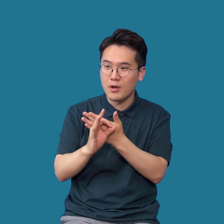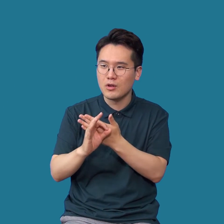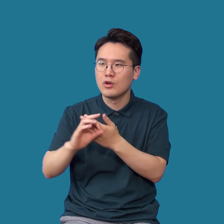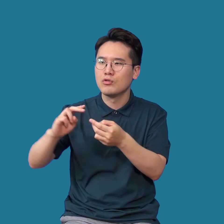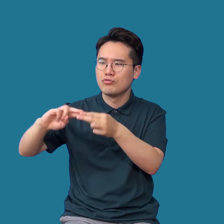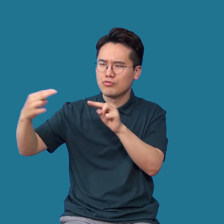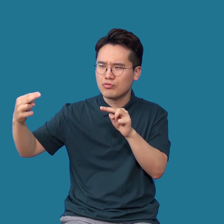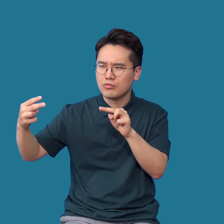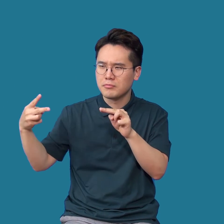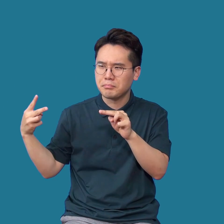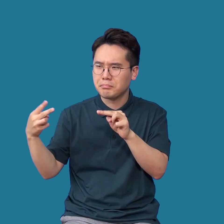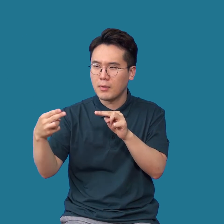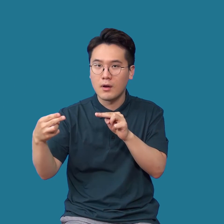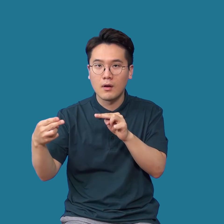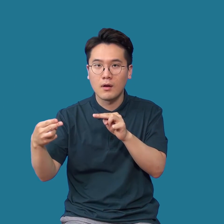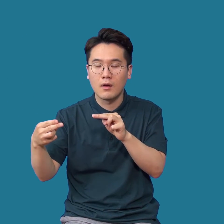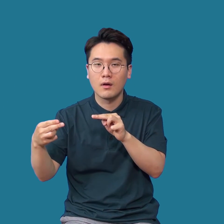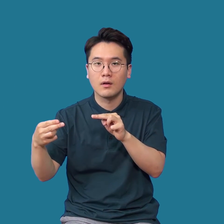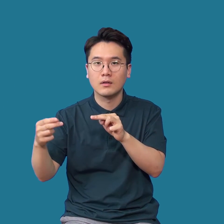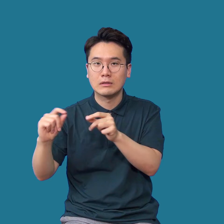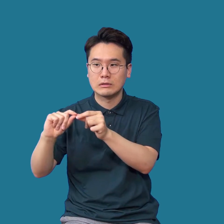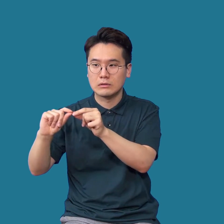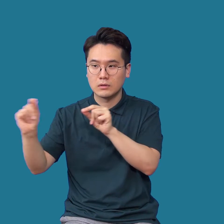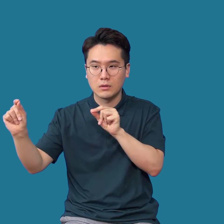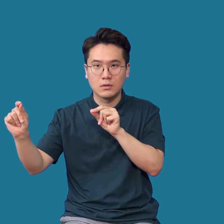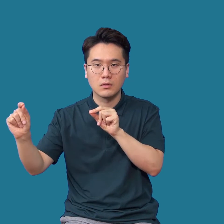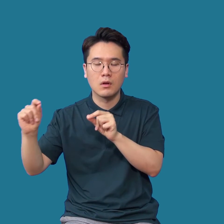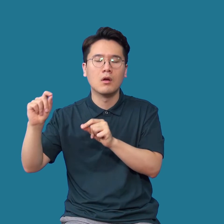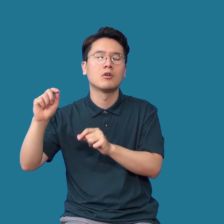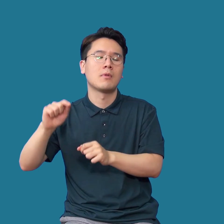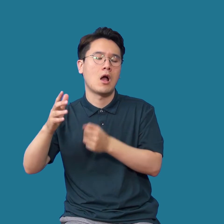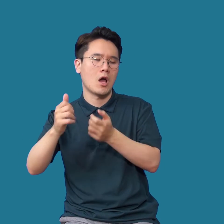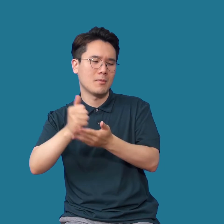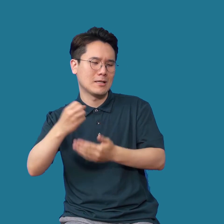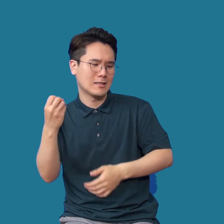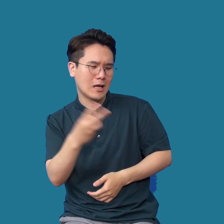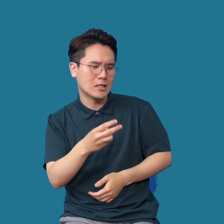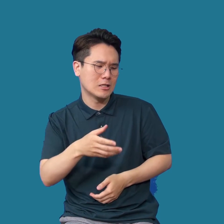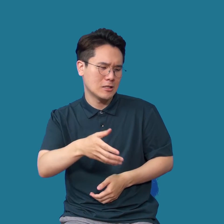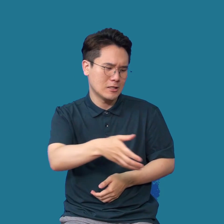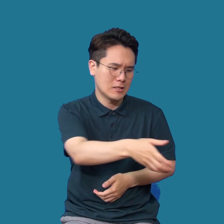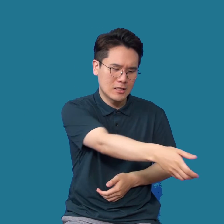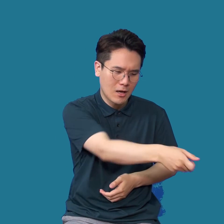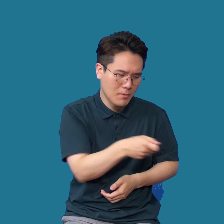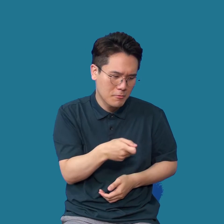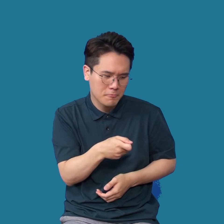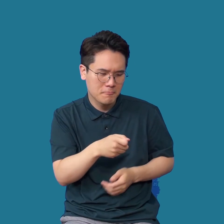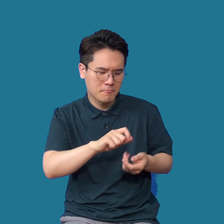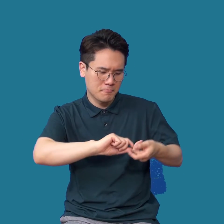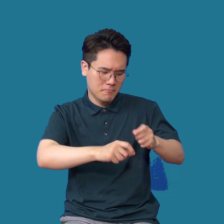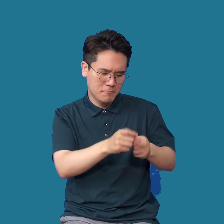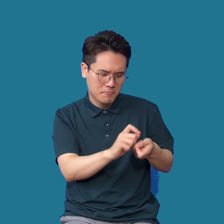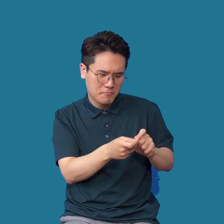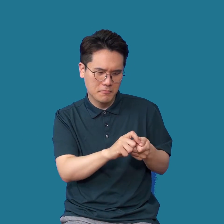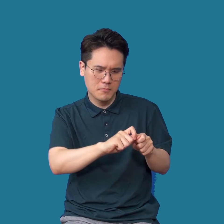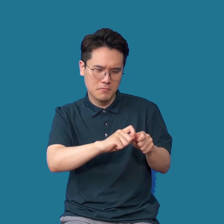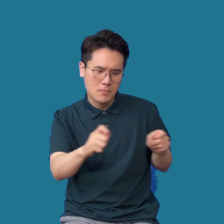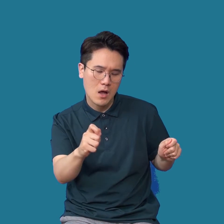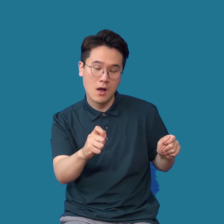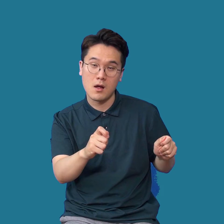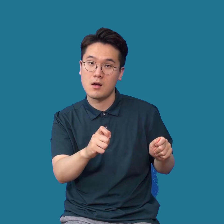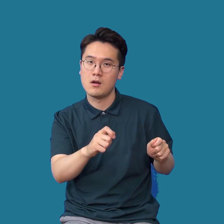매듭을 지어서 우리를 조금 더 가까이 끌어당깁니다. 줄이 끊어지면 끊어질수록, 환란의